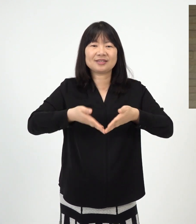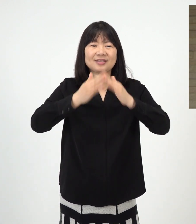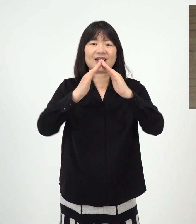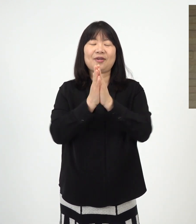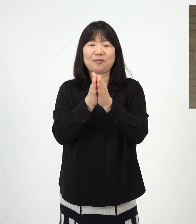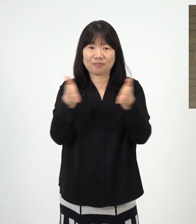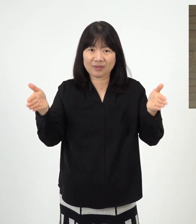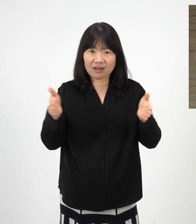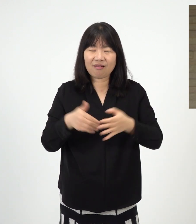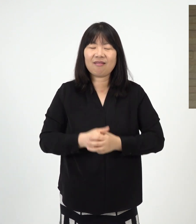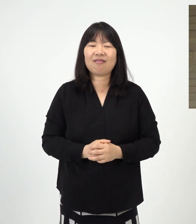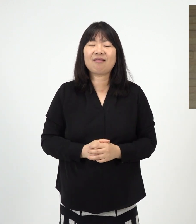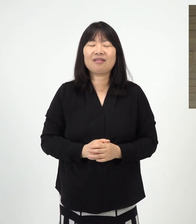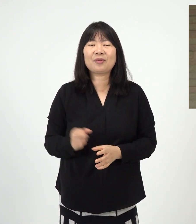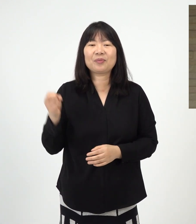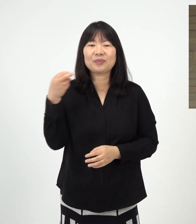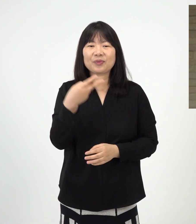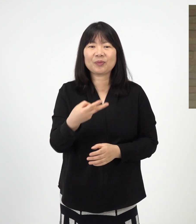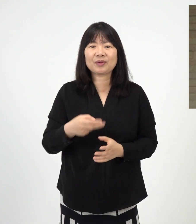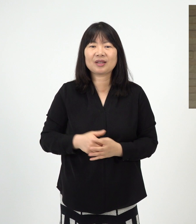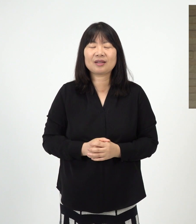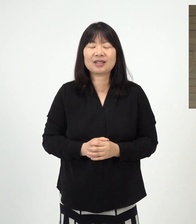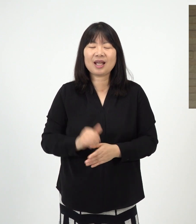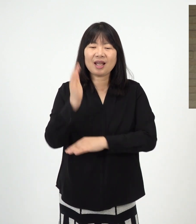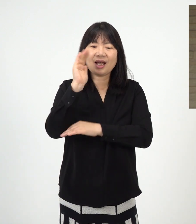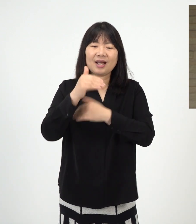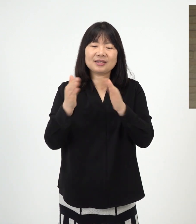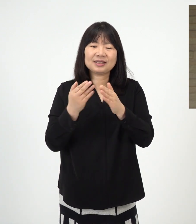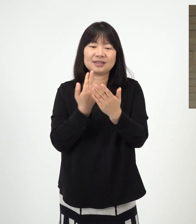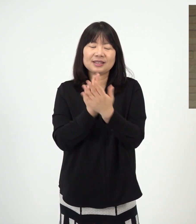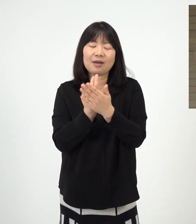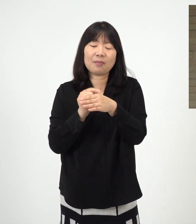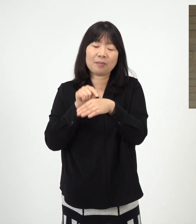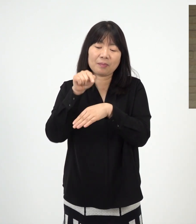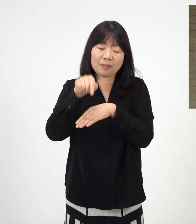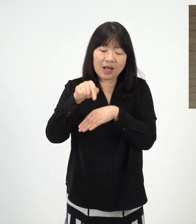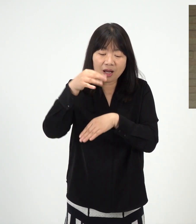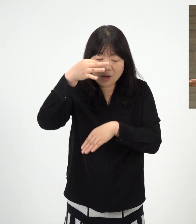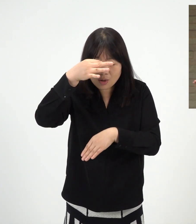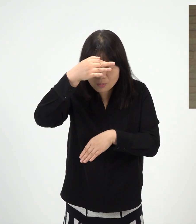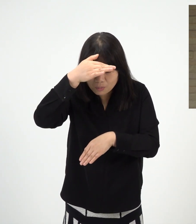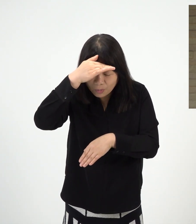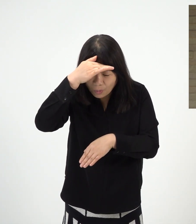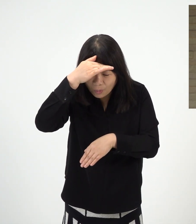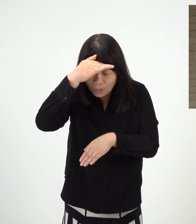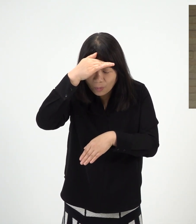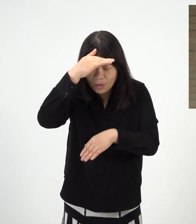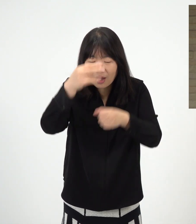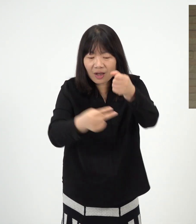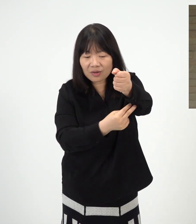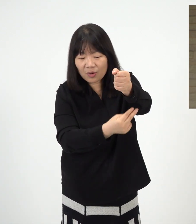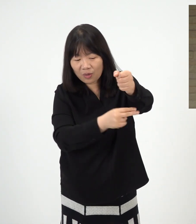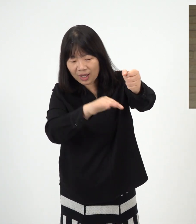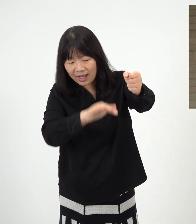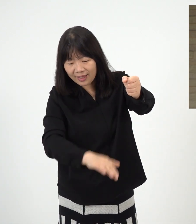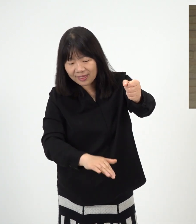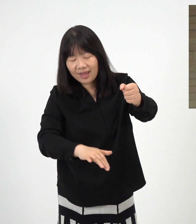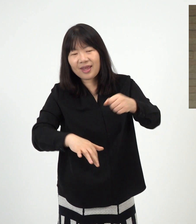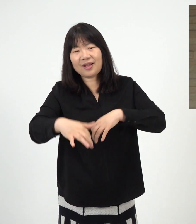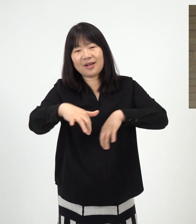하고, 그리고 강의실 창밖에 내려다보면 그 고가도로 밑에